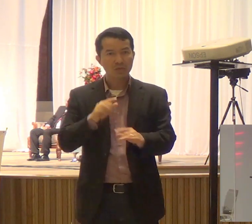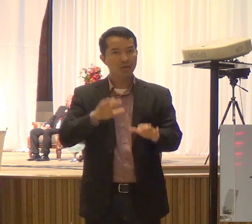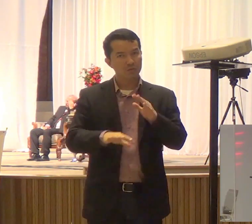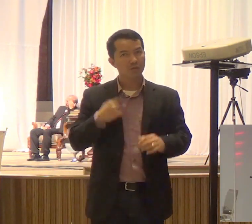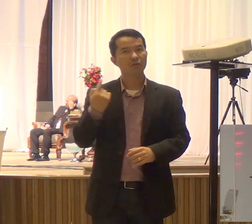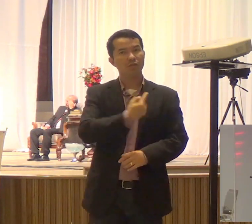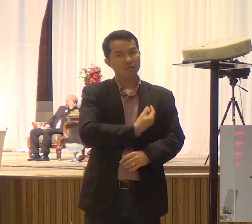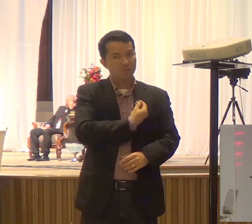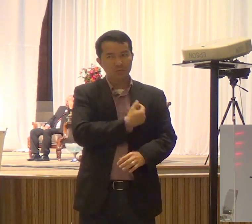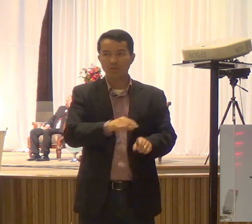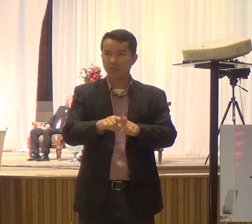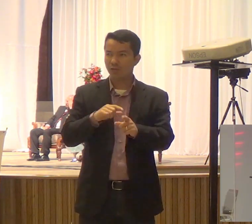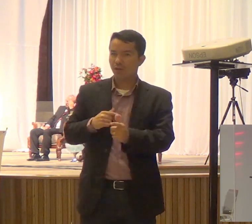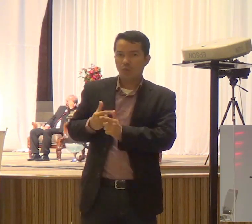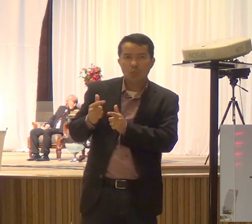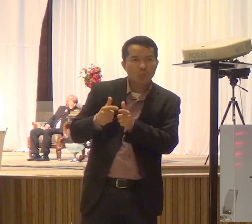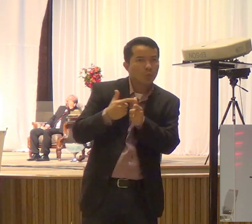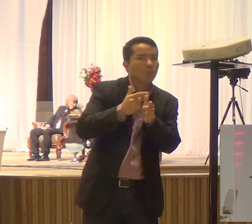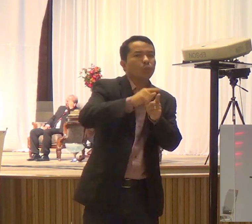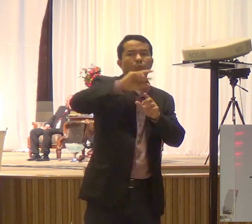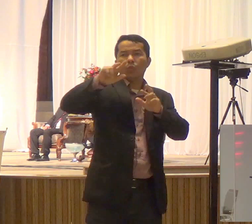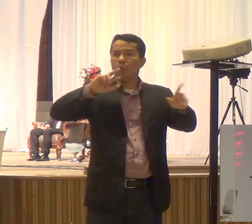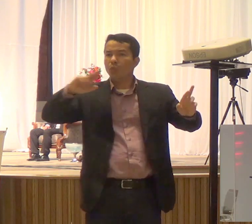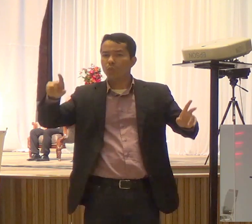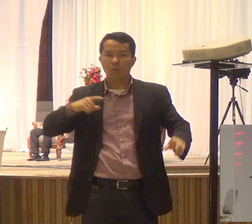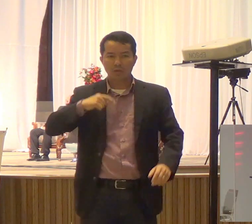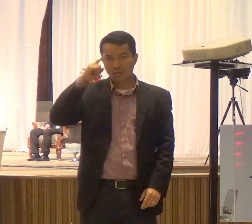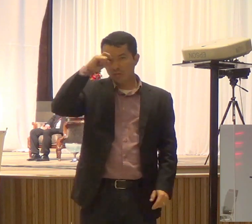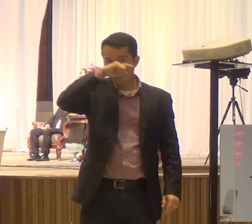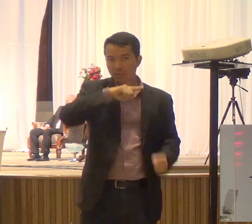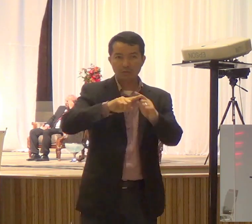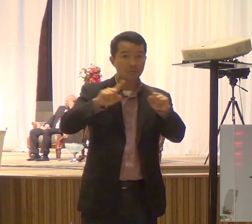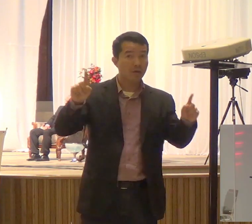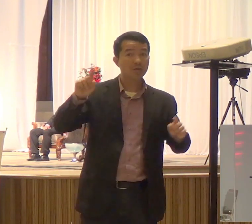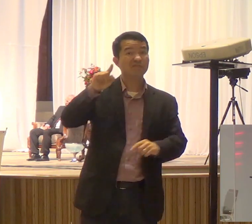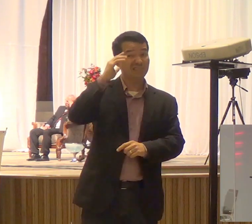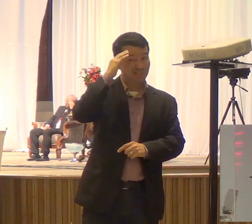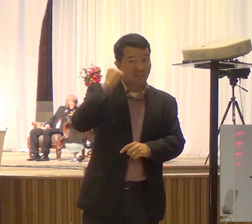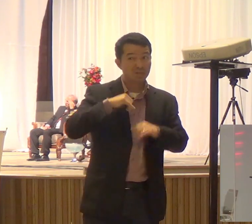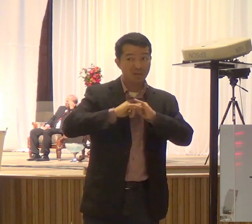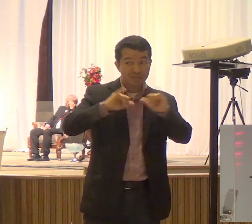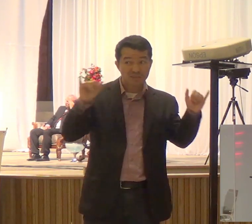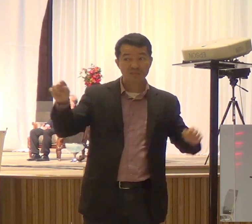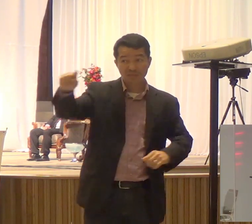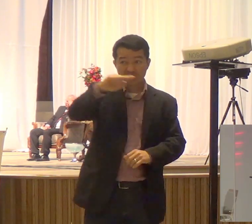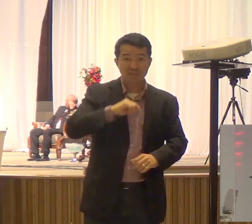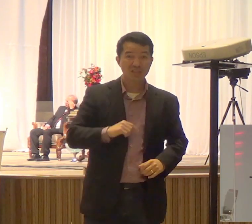nas nossas vidas nós passamos. Mas esse é o fogo e a realidade de quem